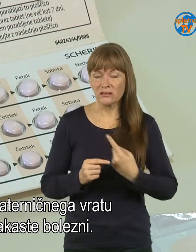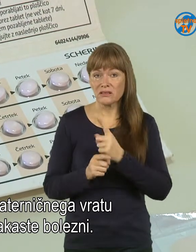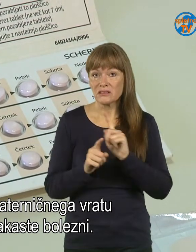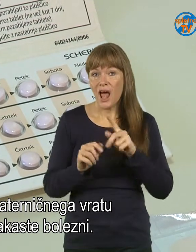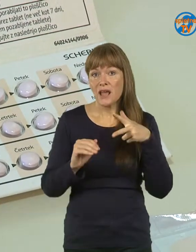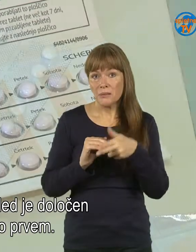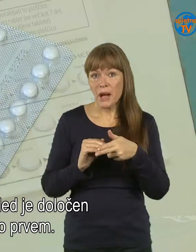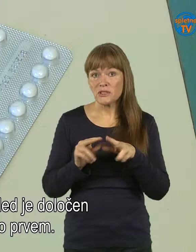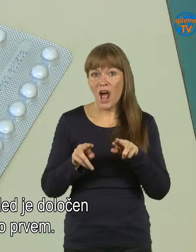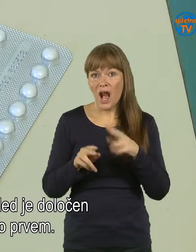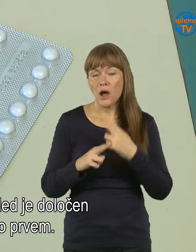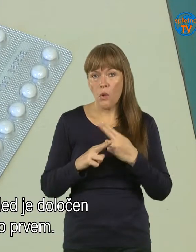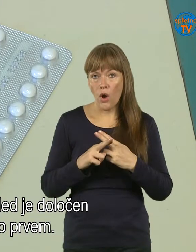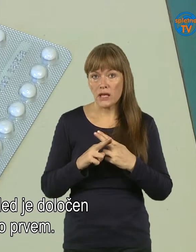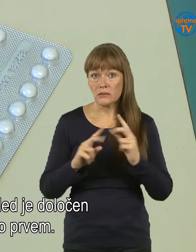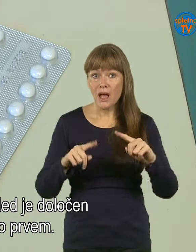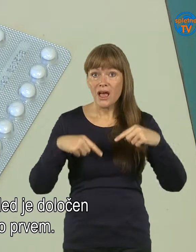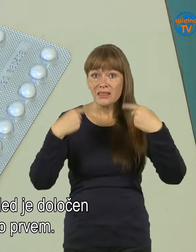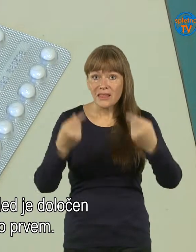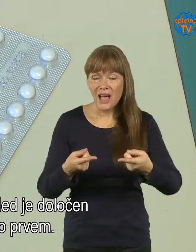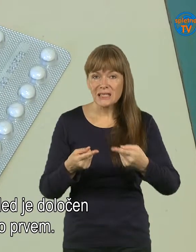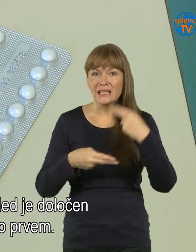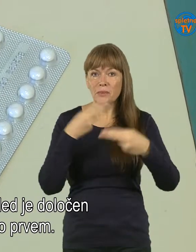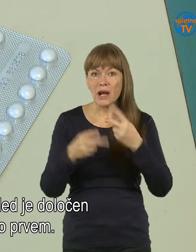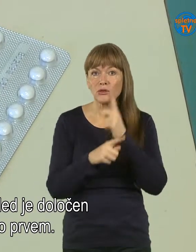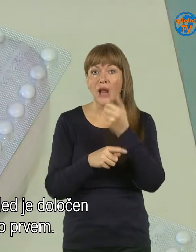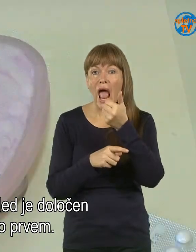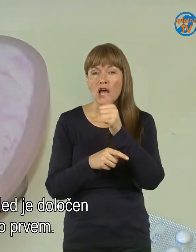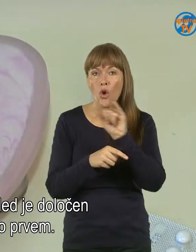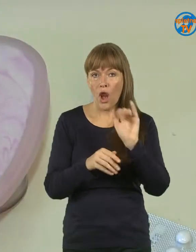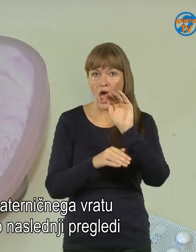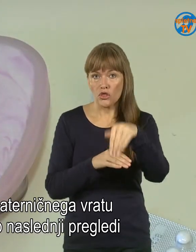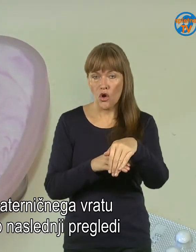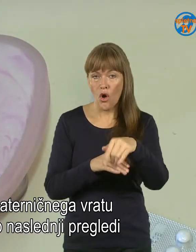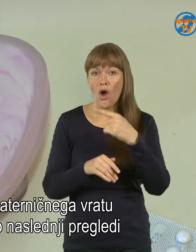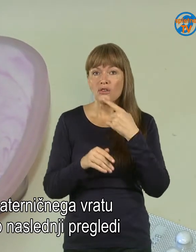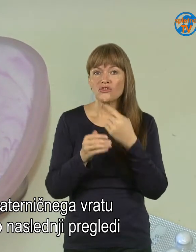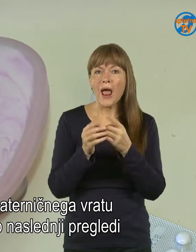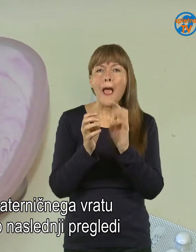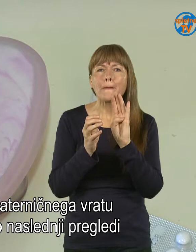in naslednji pregled je določen leto dni po prvem. Če je izvid brisa materničnega